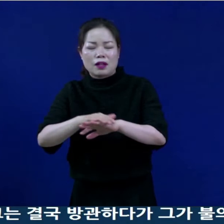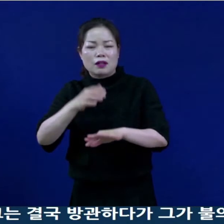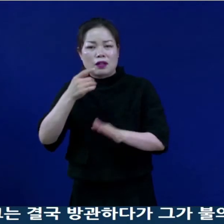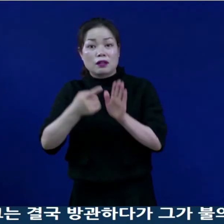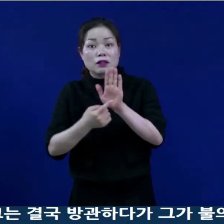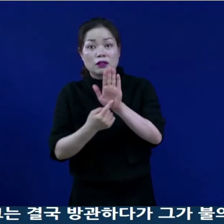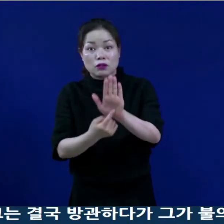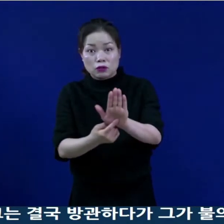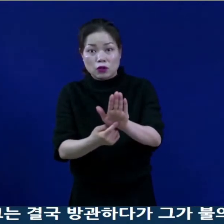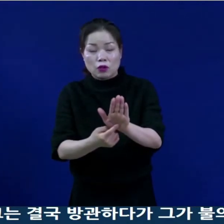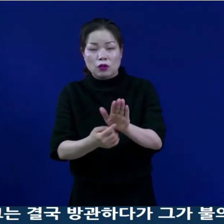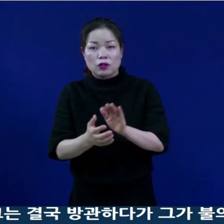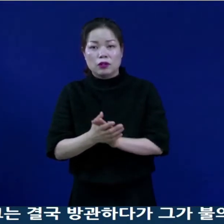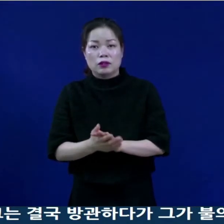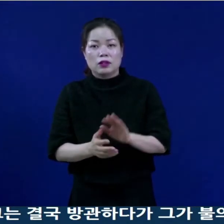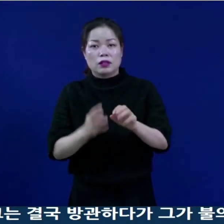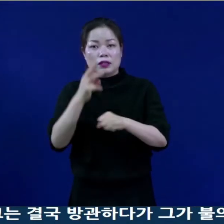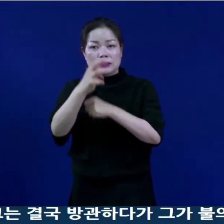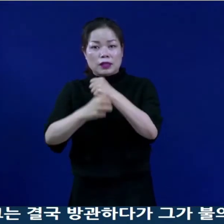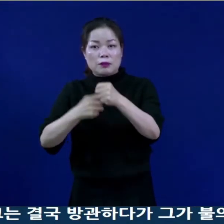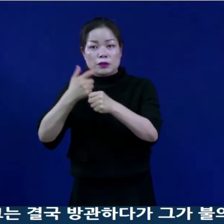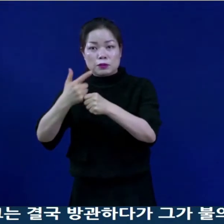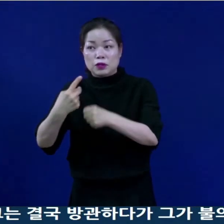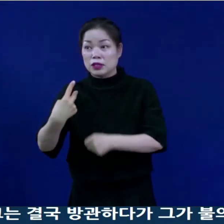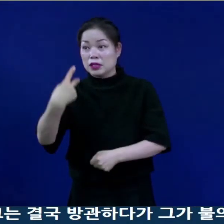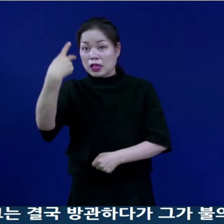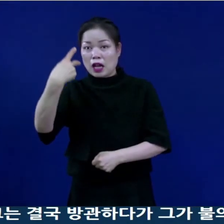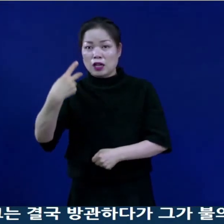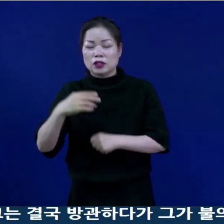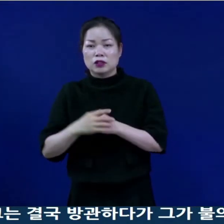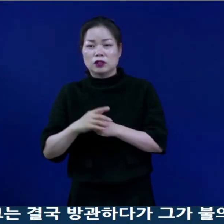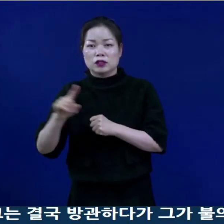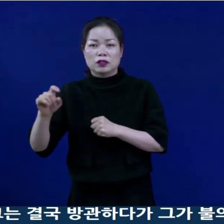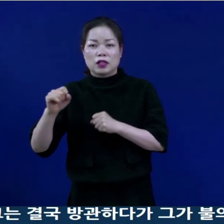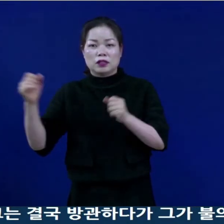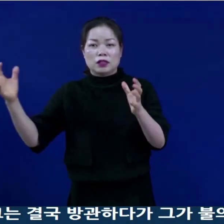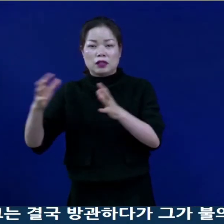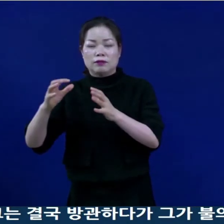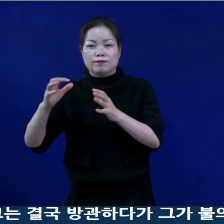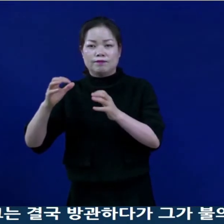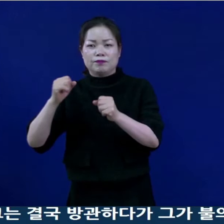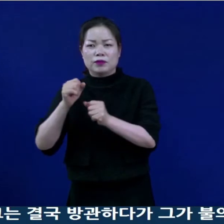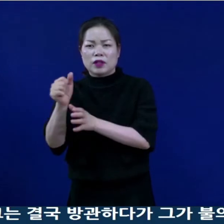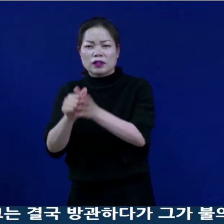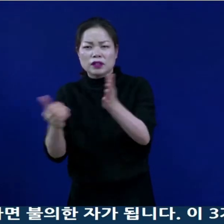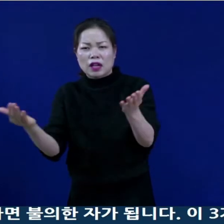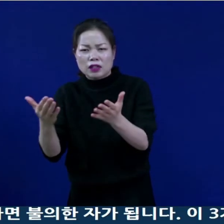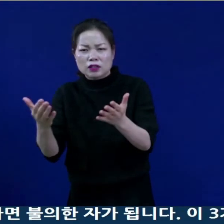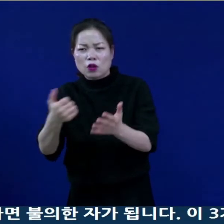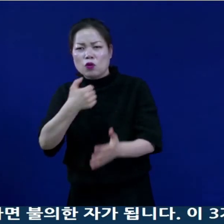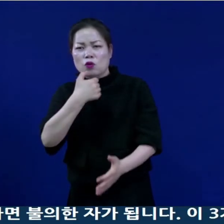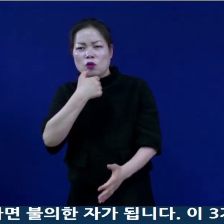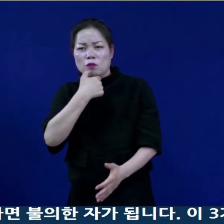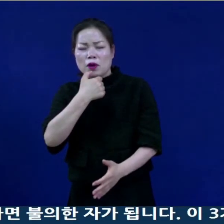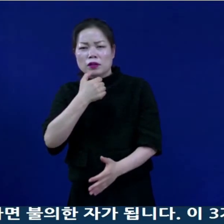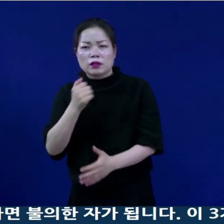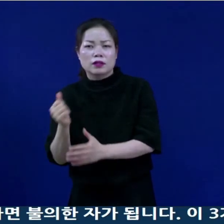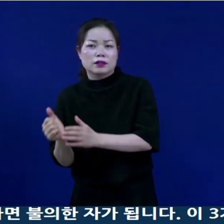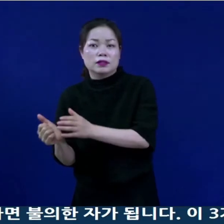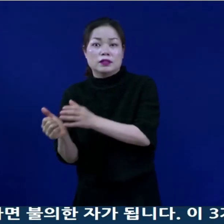보여줍니다. AD 36년에 사마리아 지방에 민중 학살 사건이 벌어지는데요, 이 일 때문에 로마로 그가